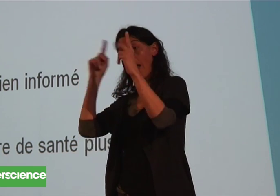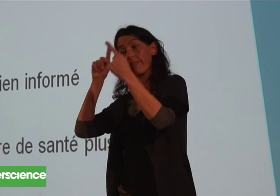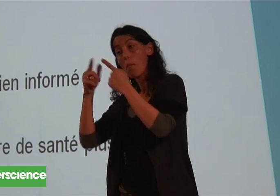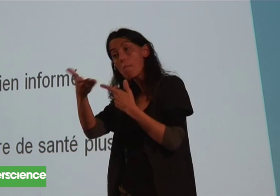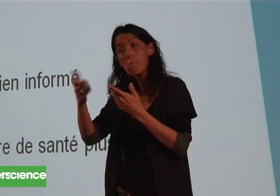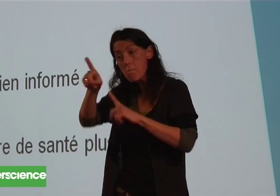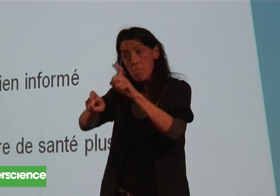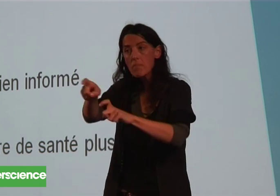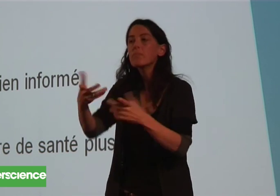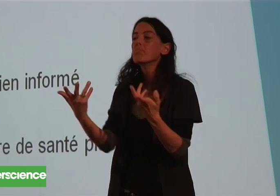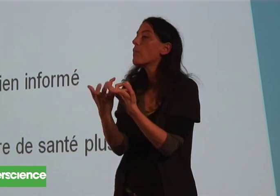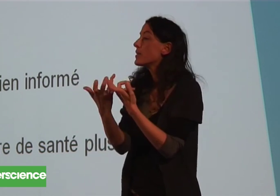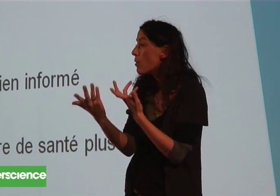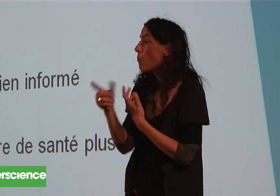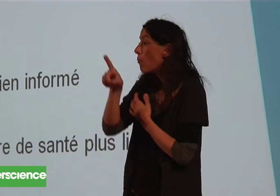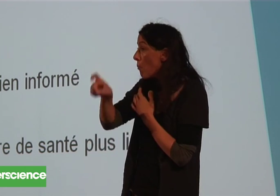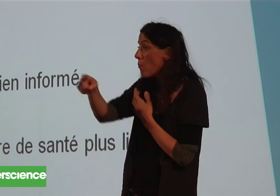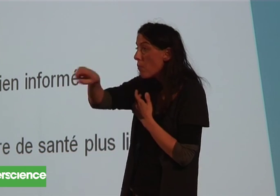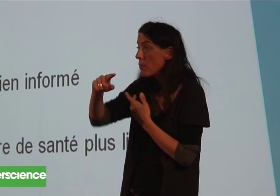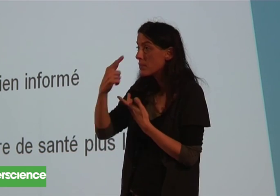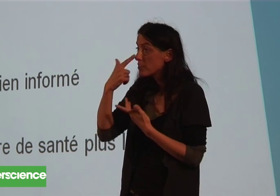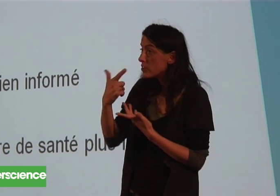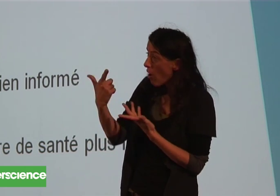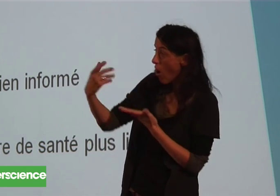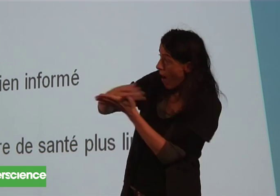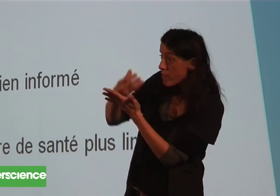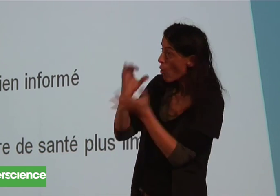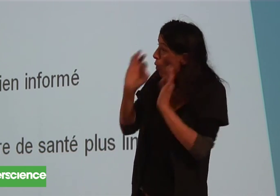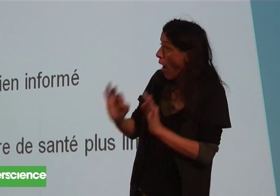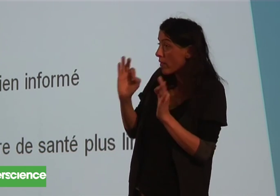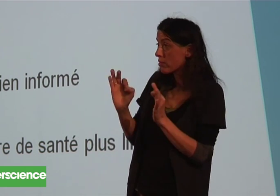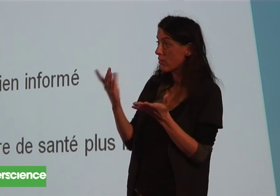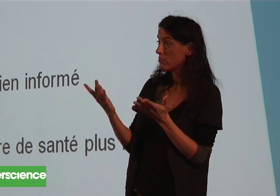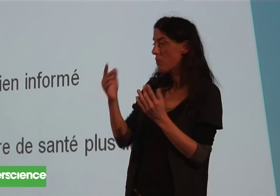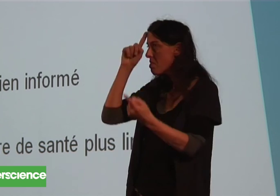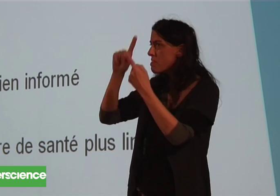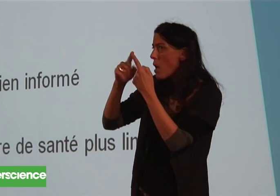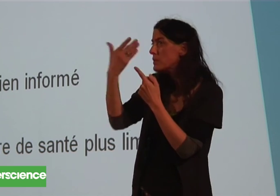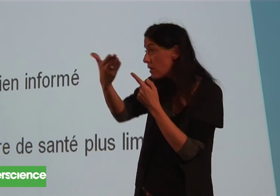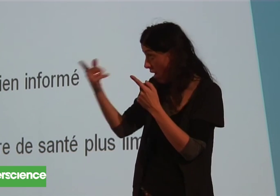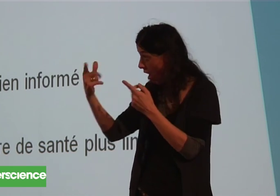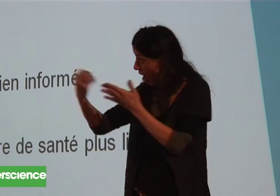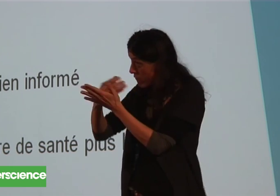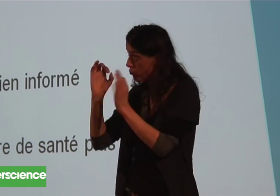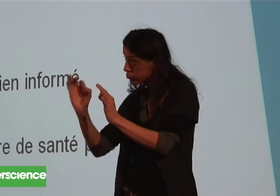la question de savoir si les personnes se sentaient plus ou moins bien informées sur une dizaine de sujets de santé, comme le tabac, l'alcool,